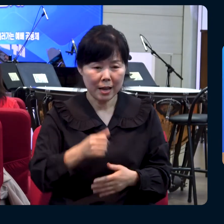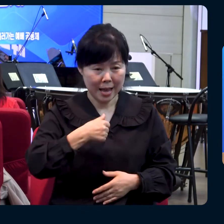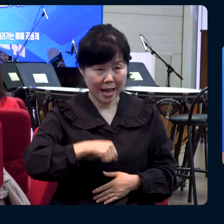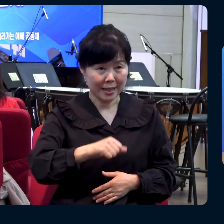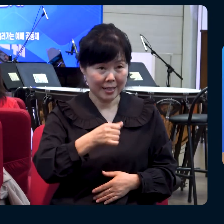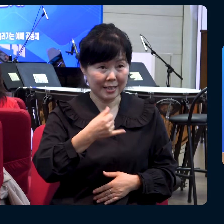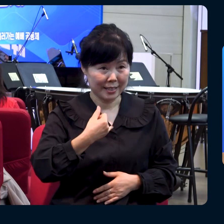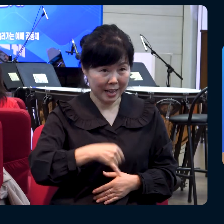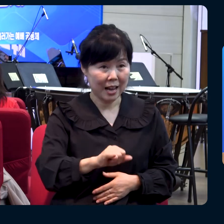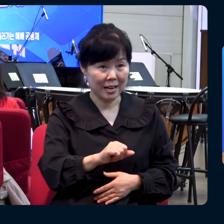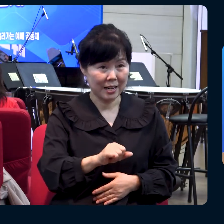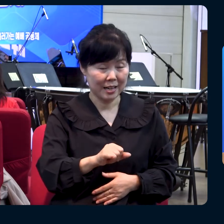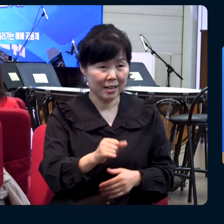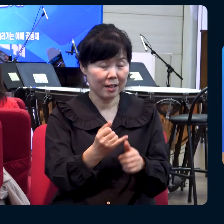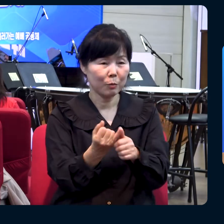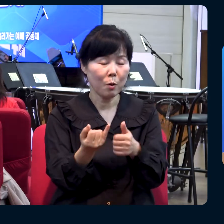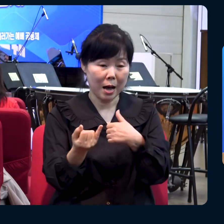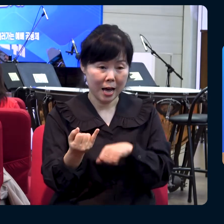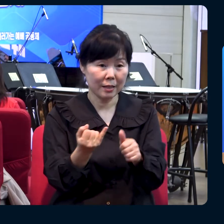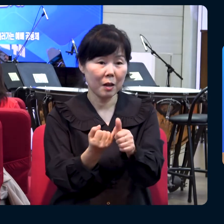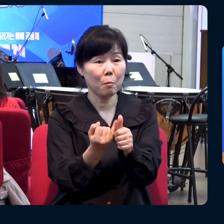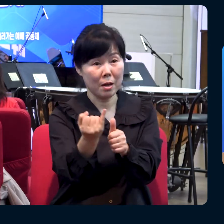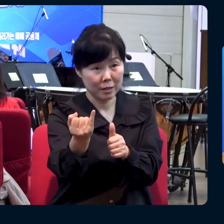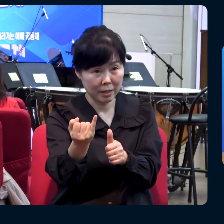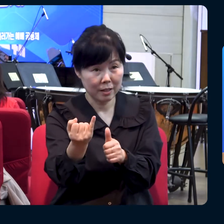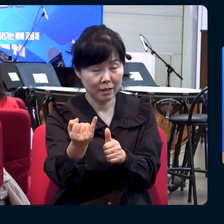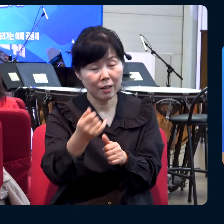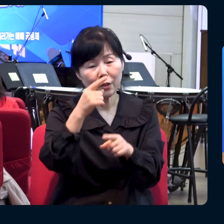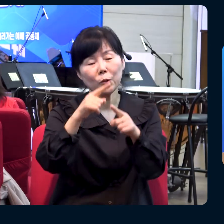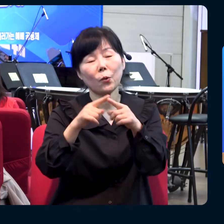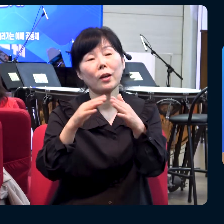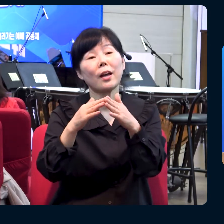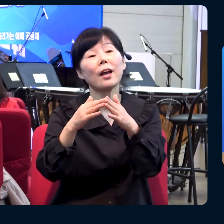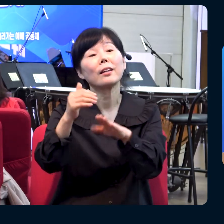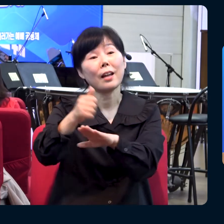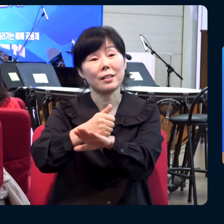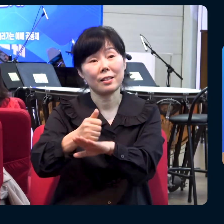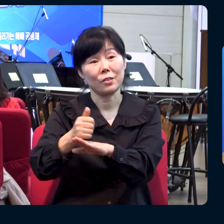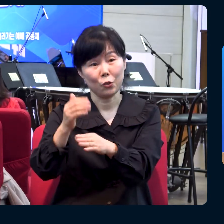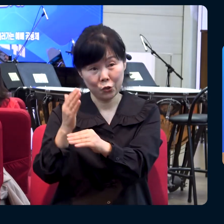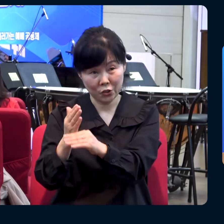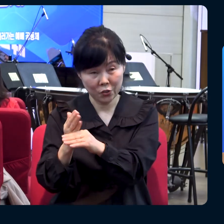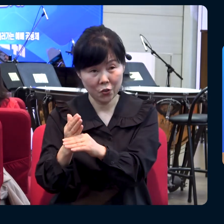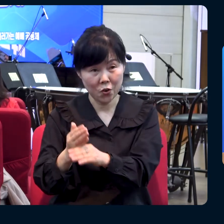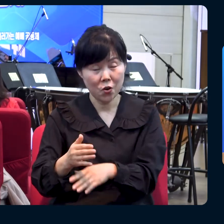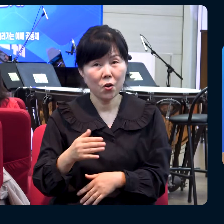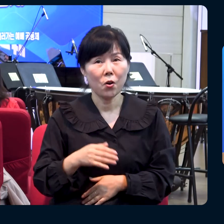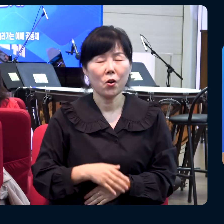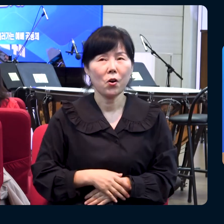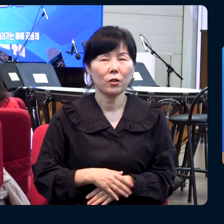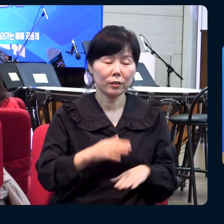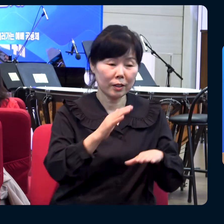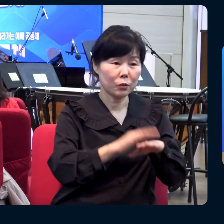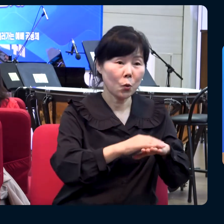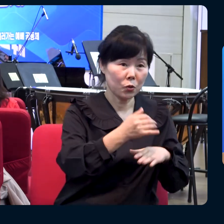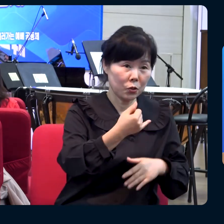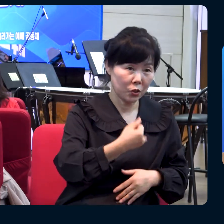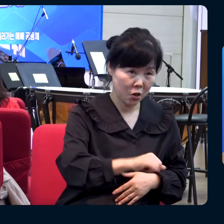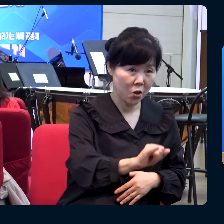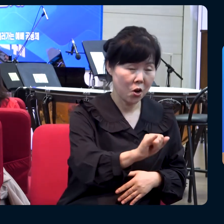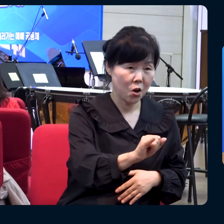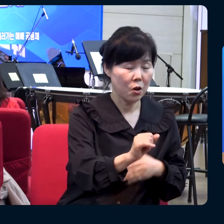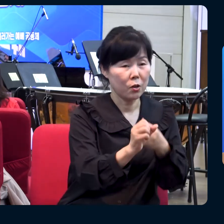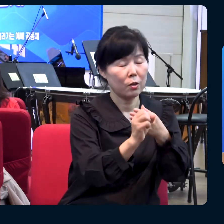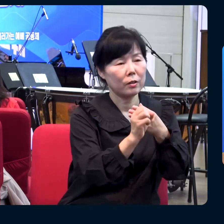며느리는 교회를 우리를 다니고 있었어요. 이분은 절에 다니고 있었어요. 할머니가. 근데 손녀가 있는데